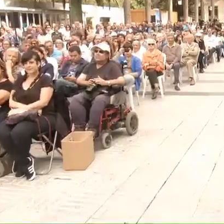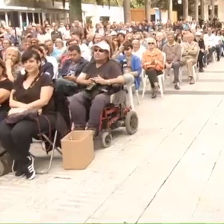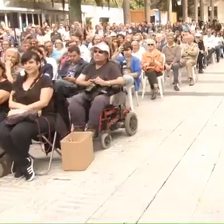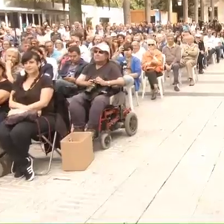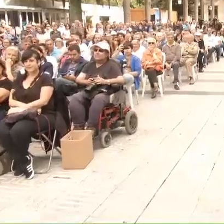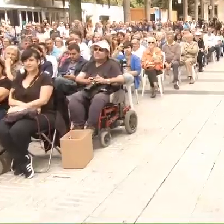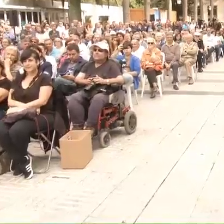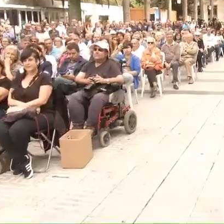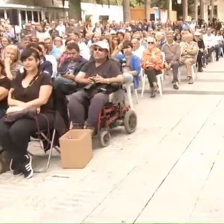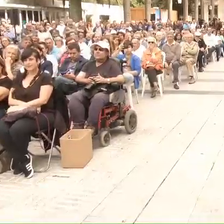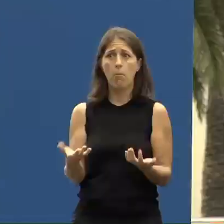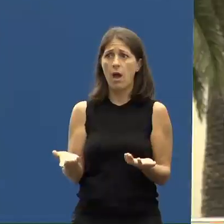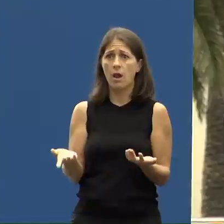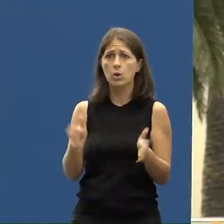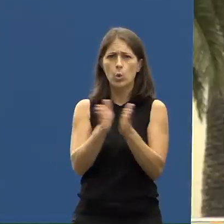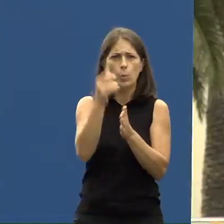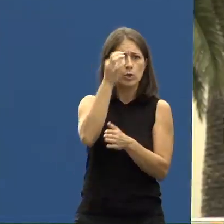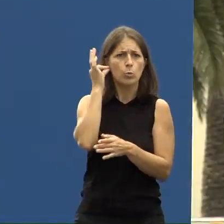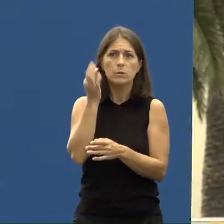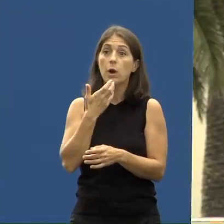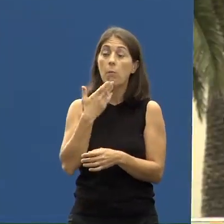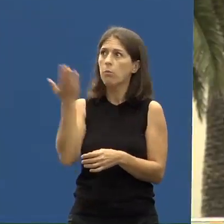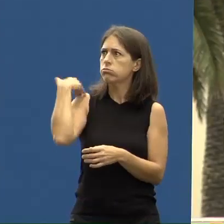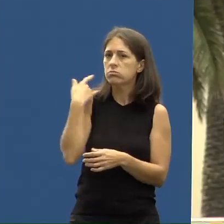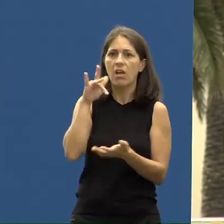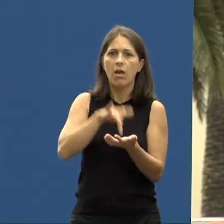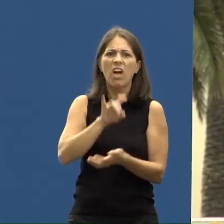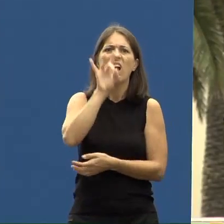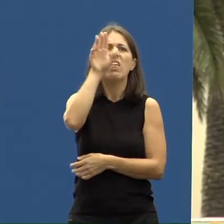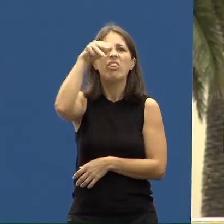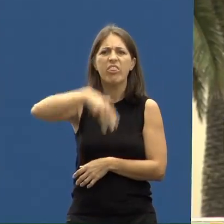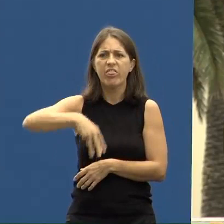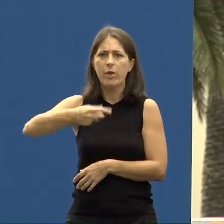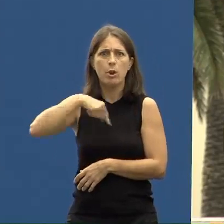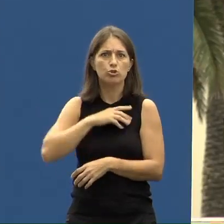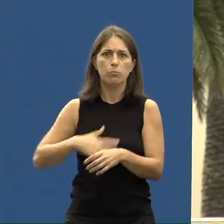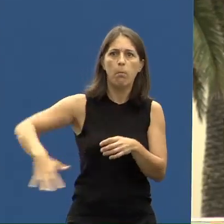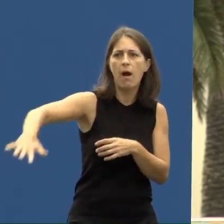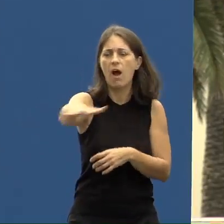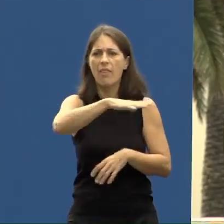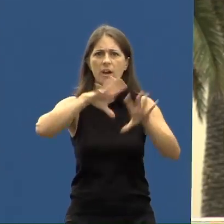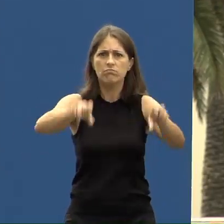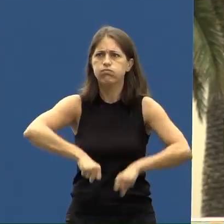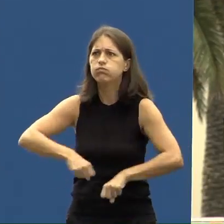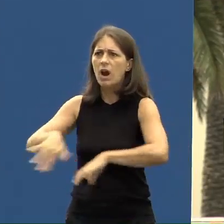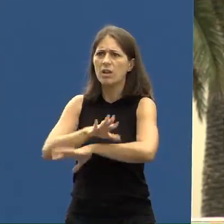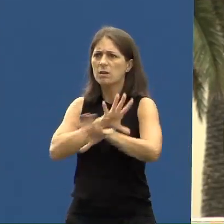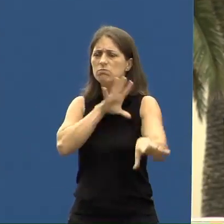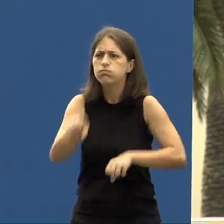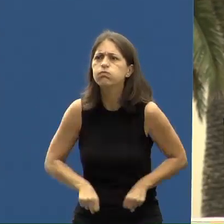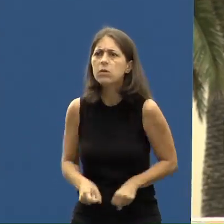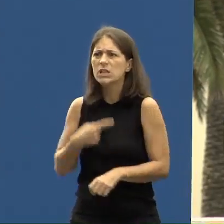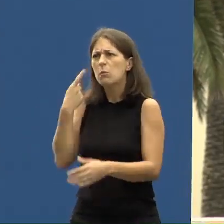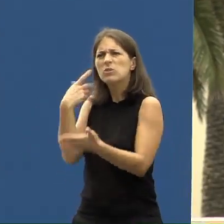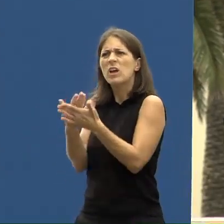Por iso era normal, compañeiras, compañeiros, que o 15M salísemos tamén ás rúas, tomásemos as prazas, tomásemos as rúas para demostrarlles que